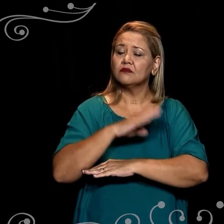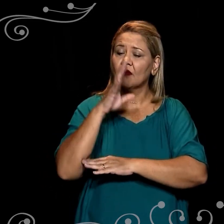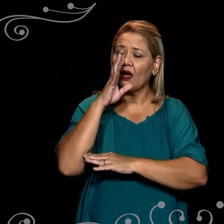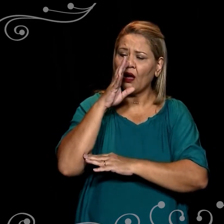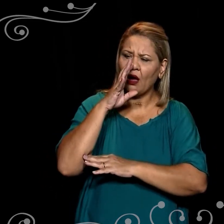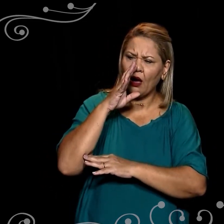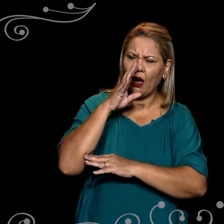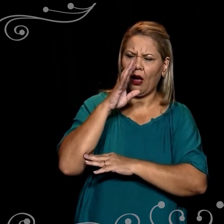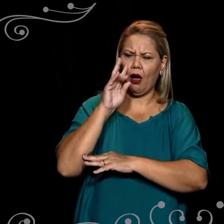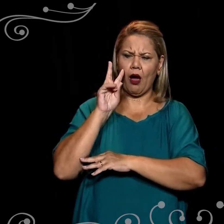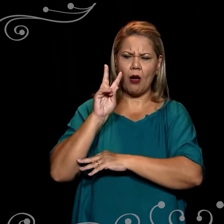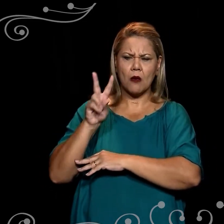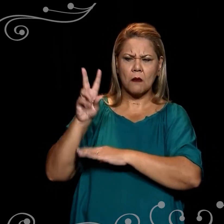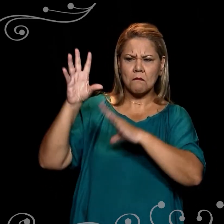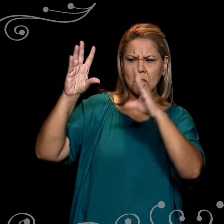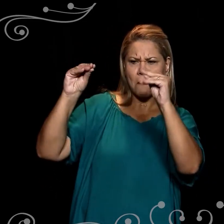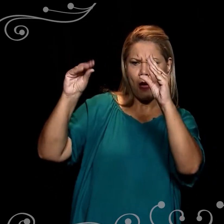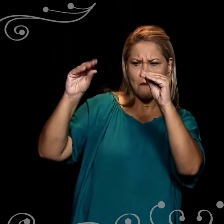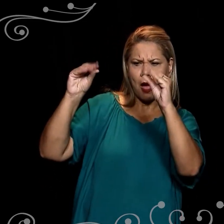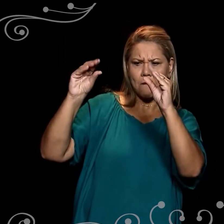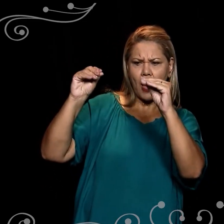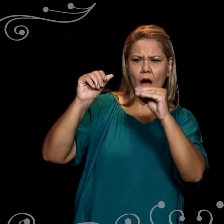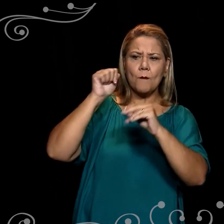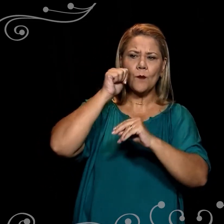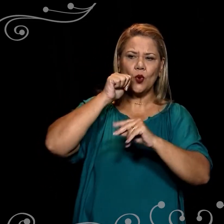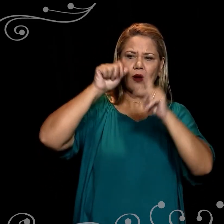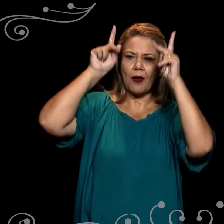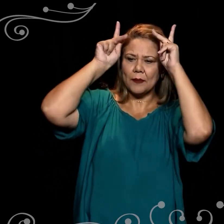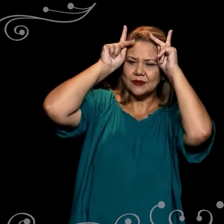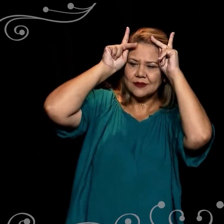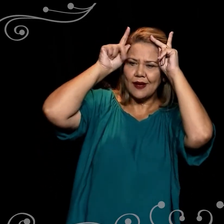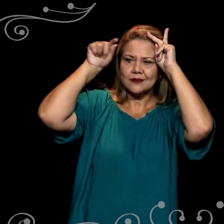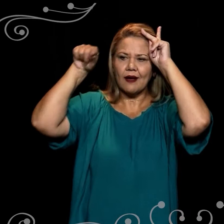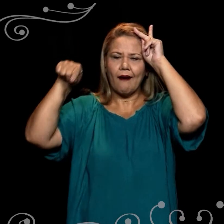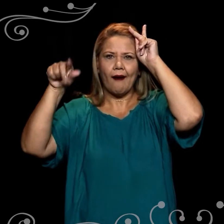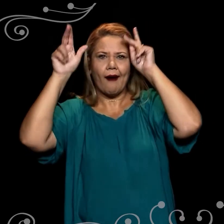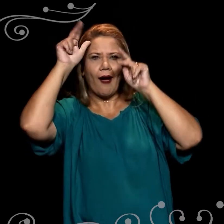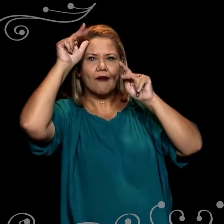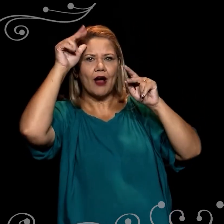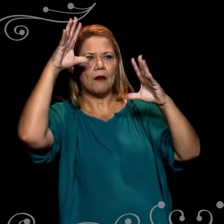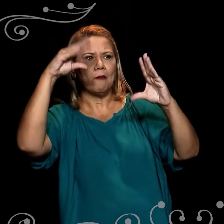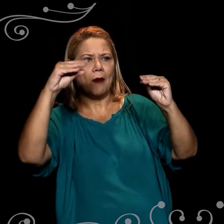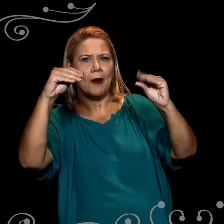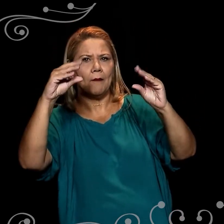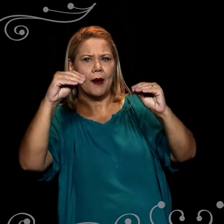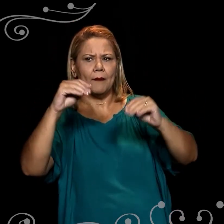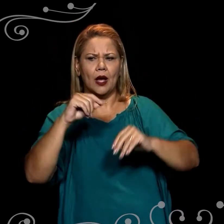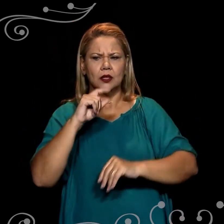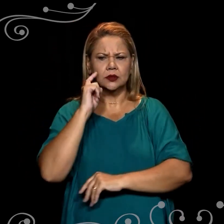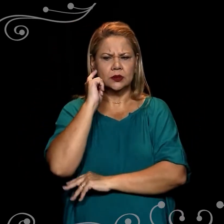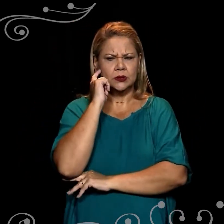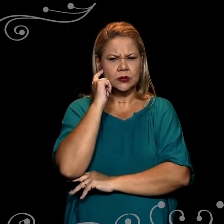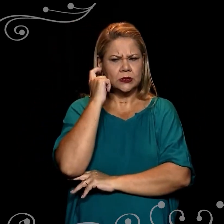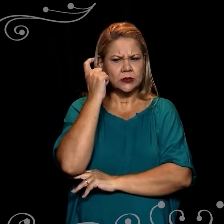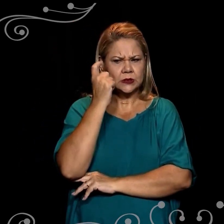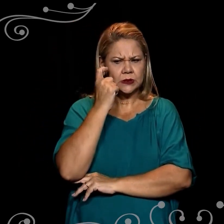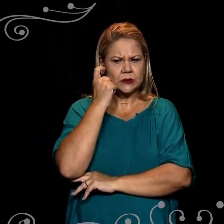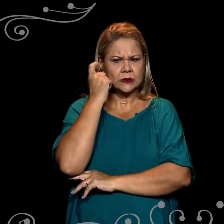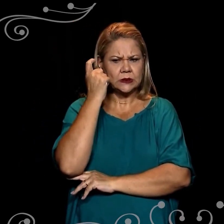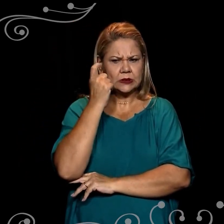preocupada. Pensou que se o animal pudesse falar, com certeza acabaria revelando a sua